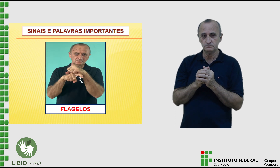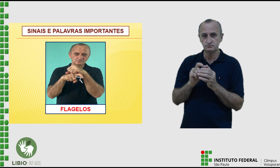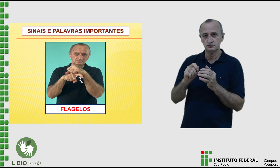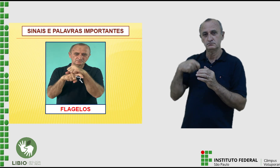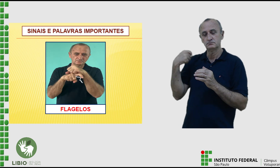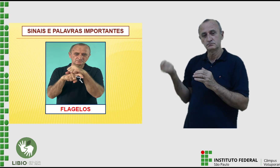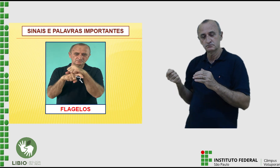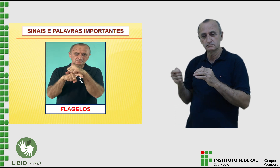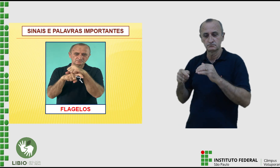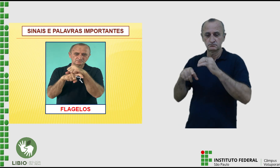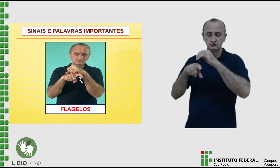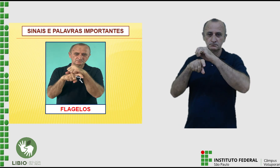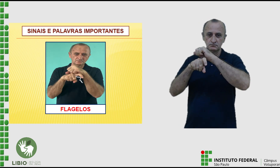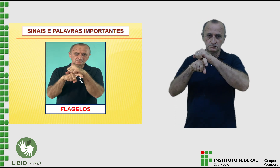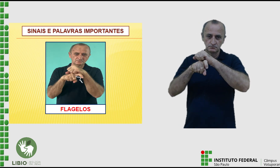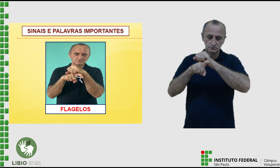Sinal